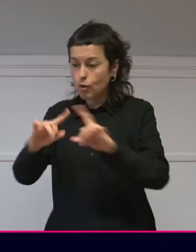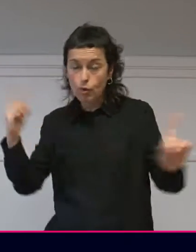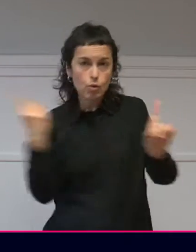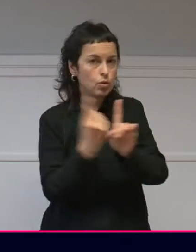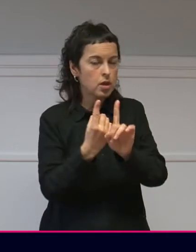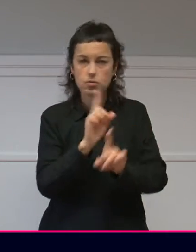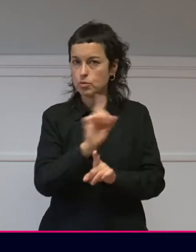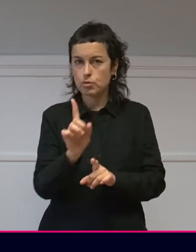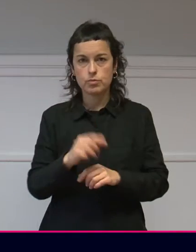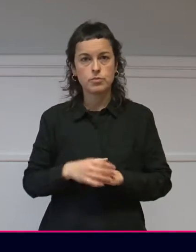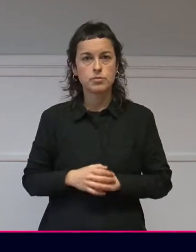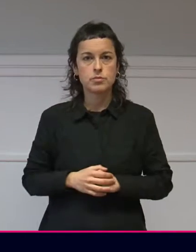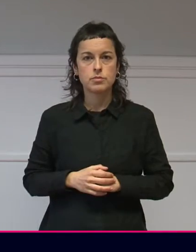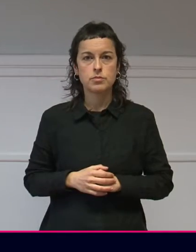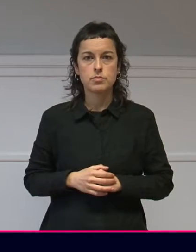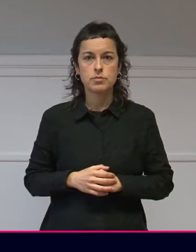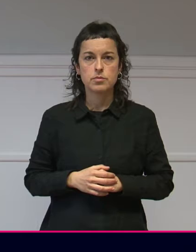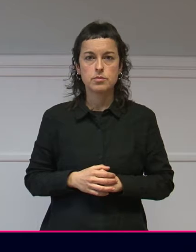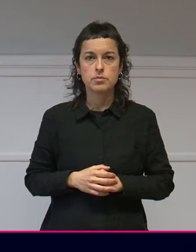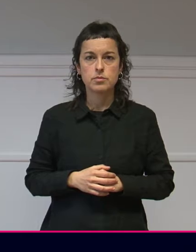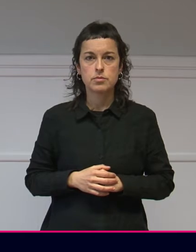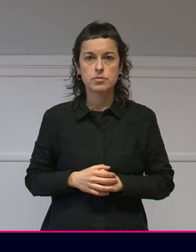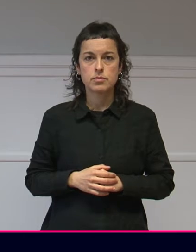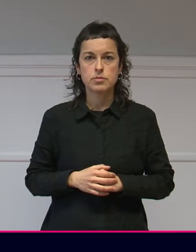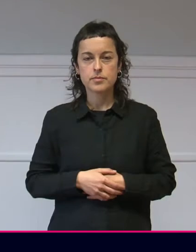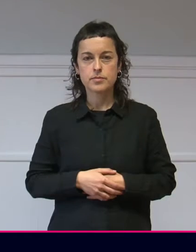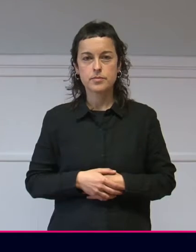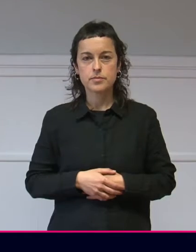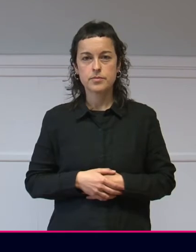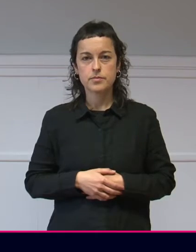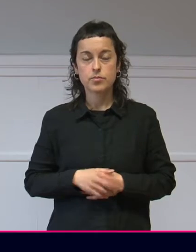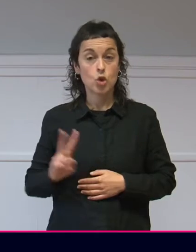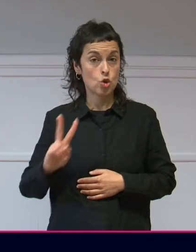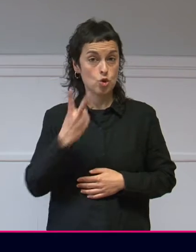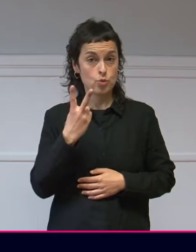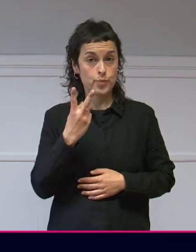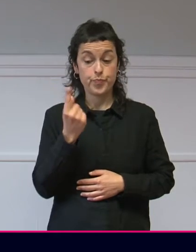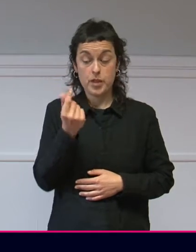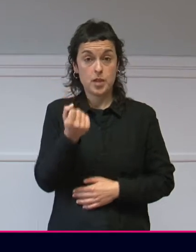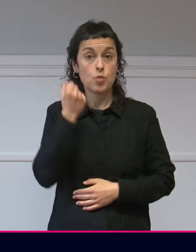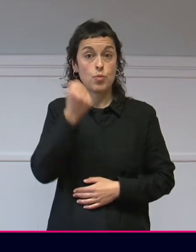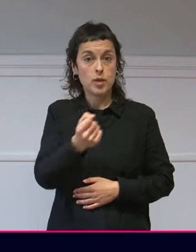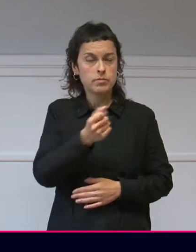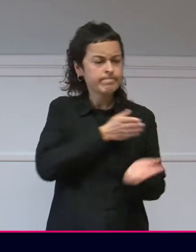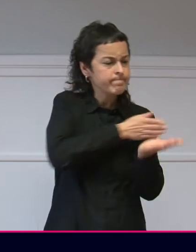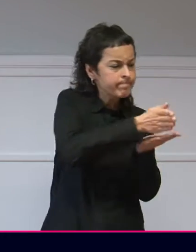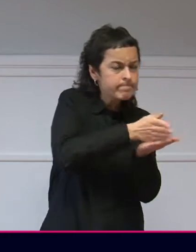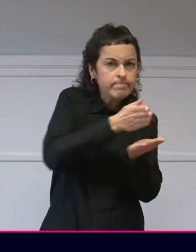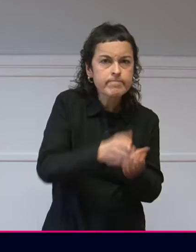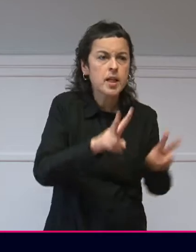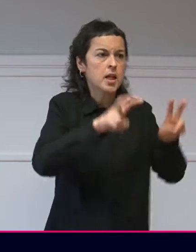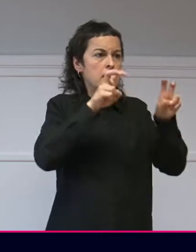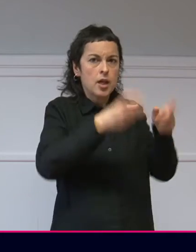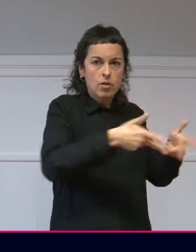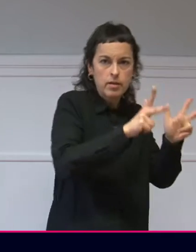arteko ustezko gerretan erori gabe. Bigarrenik, erabateko edo besteko kapitalismoen artean bat aukeratu gabe. Hau da,